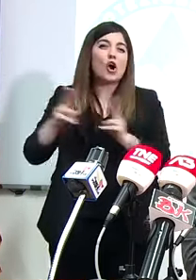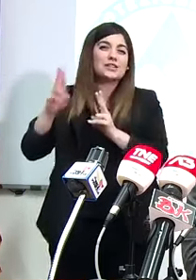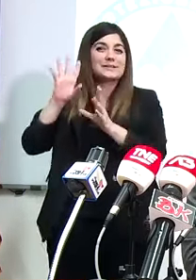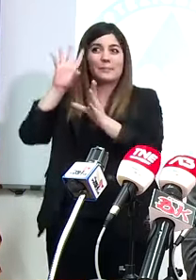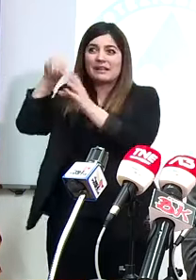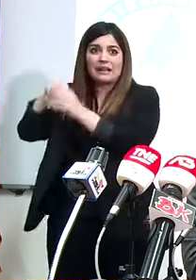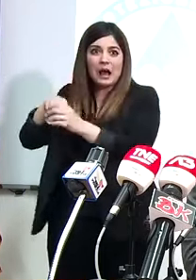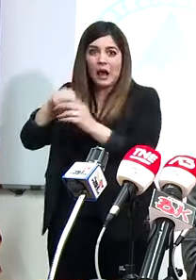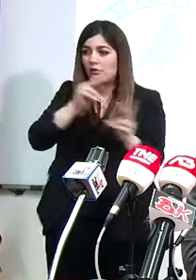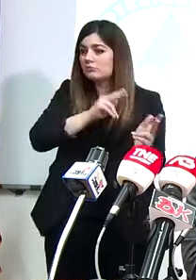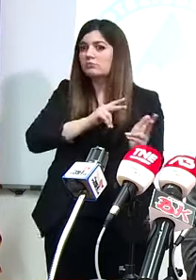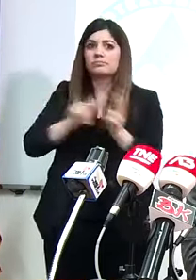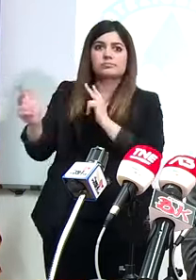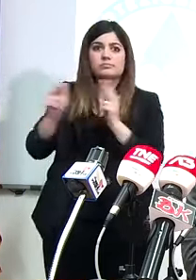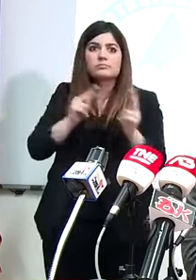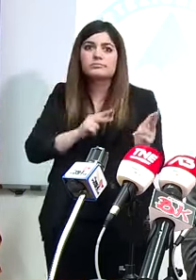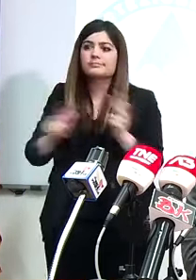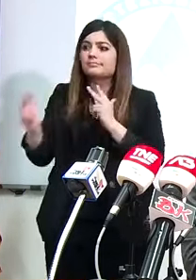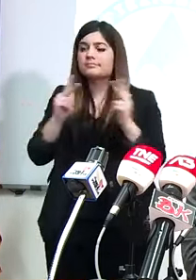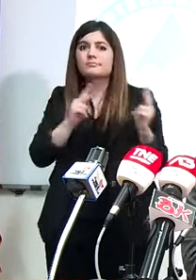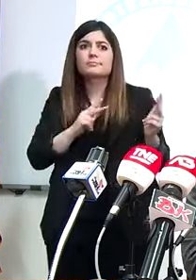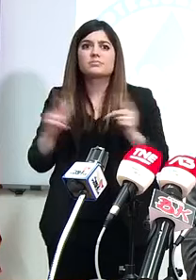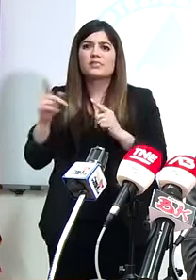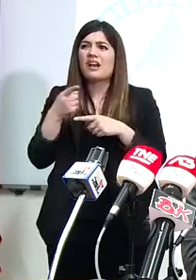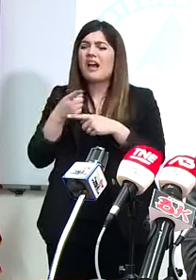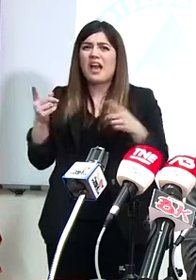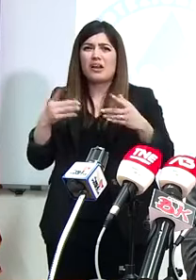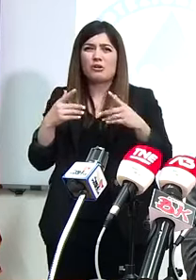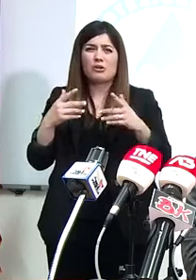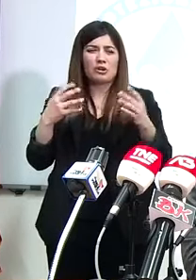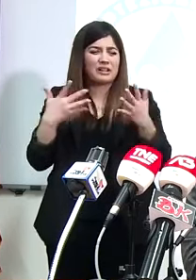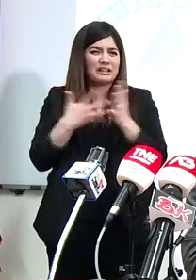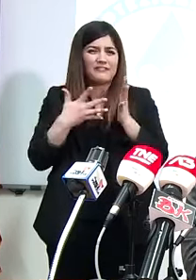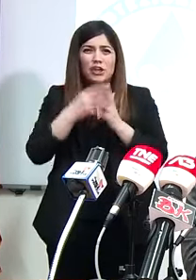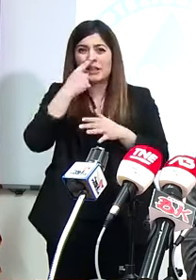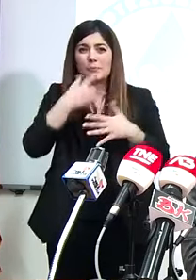voi avete una dimensione di cosa significa per problemi respiratori